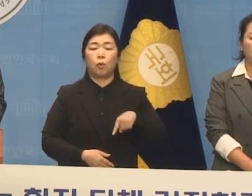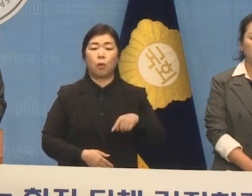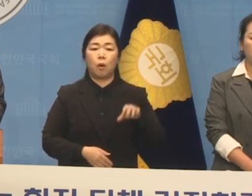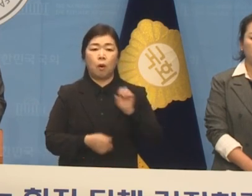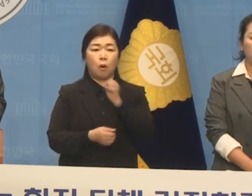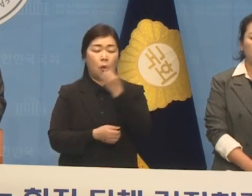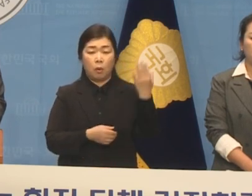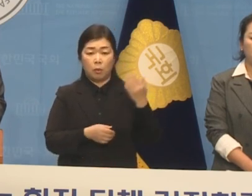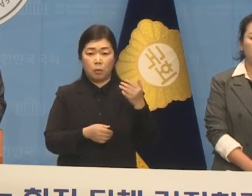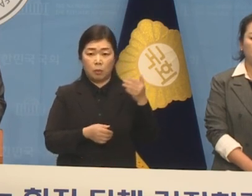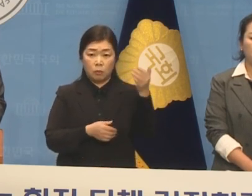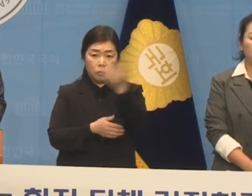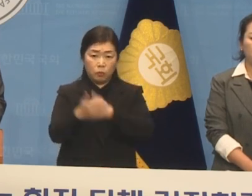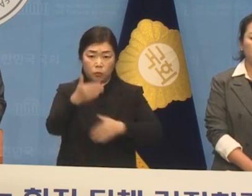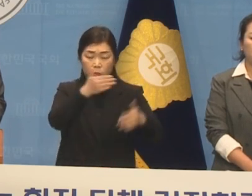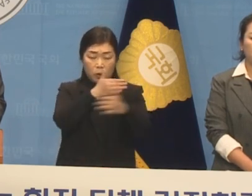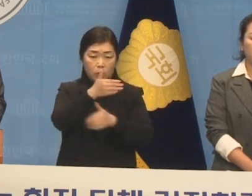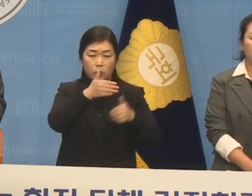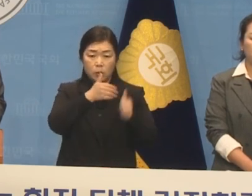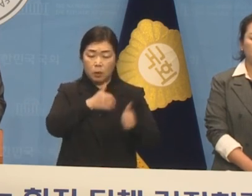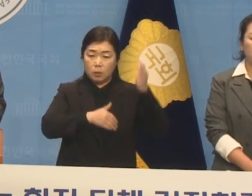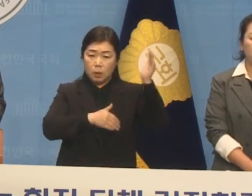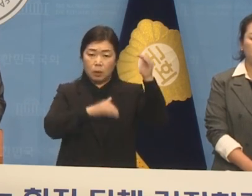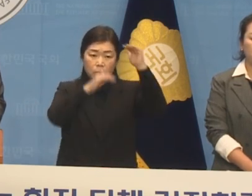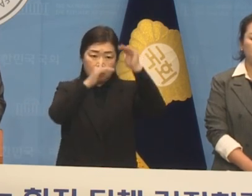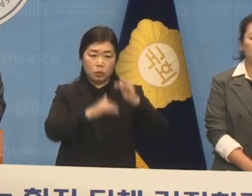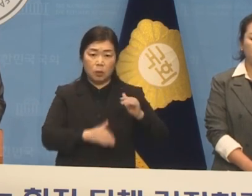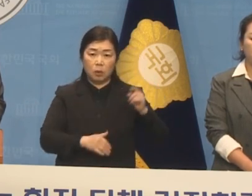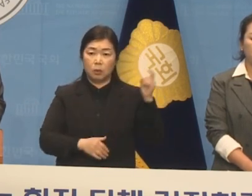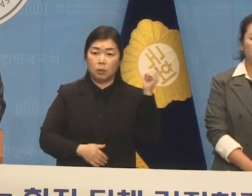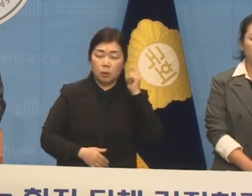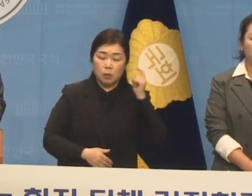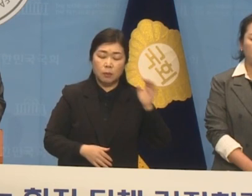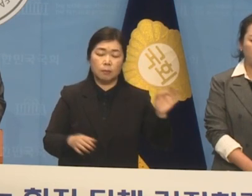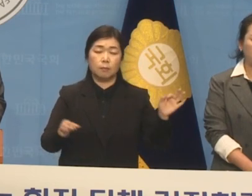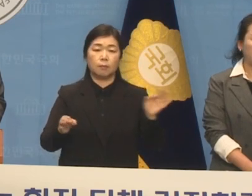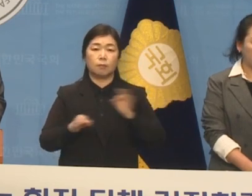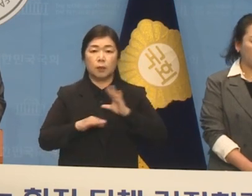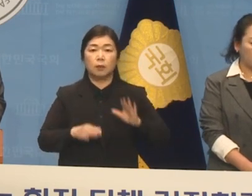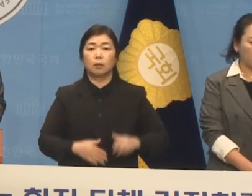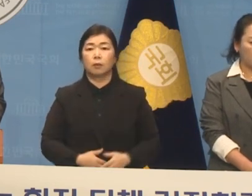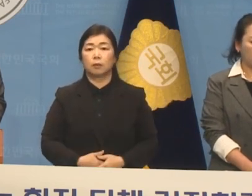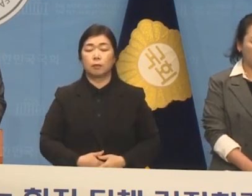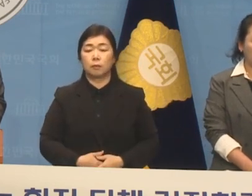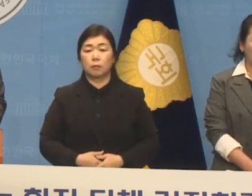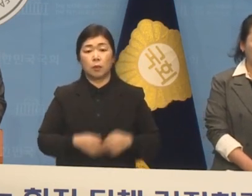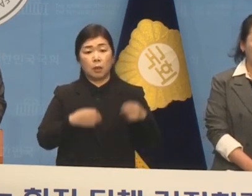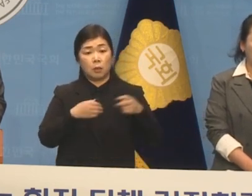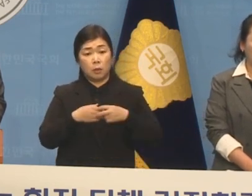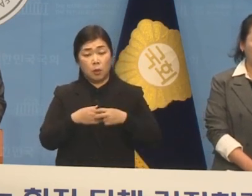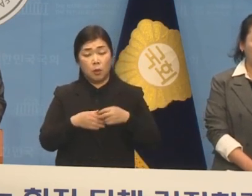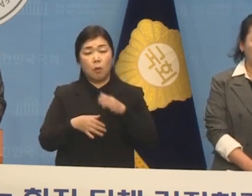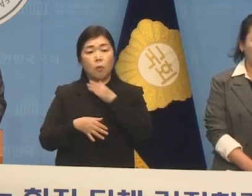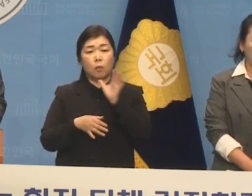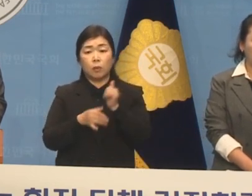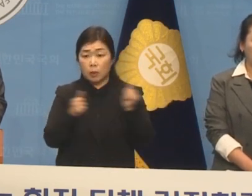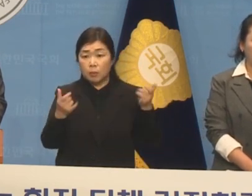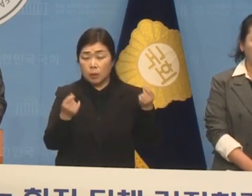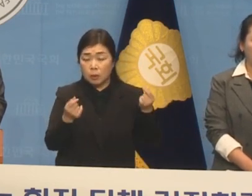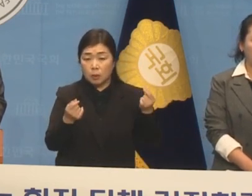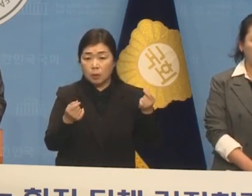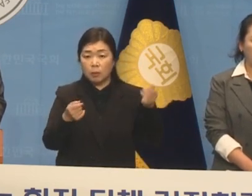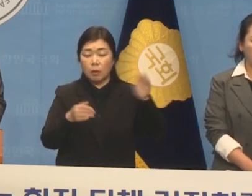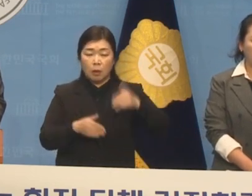담화를 보고 정말 경악을 금치 않을 수 없었습니다. 의료계의 원로로서